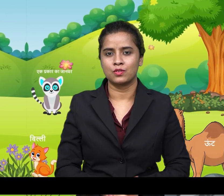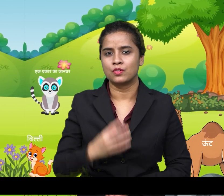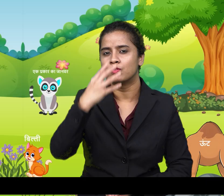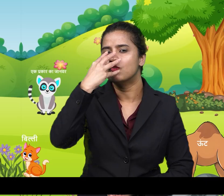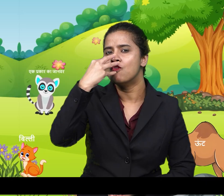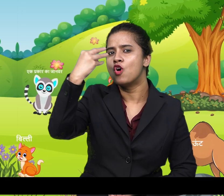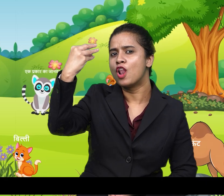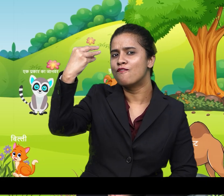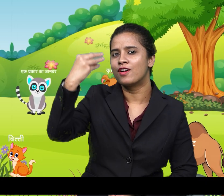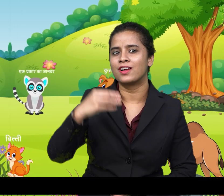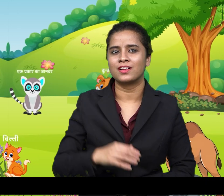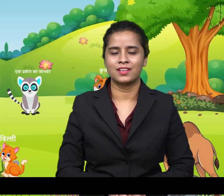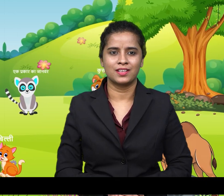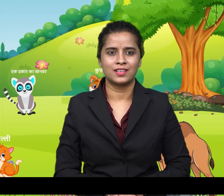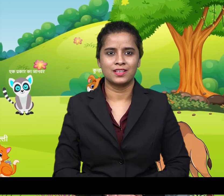भेड़िया,